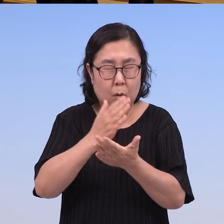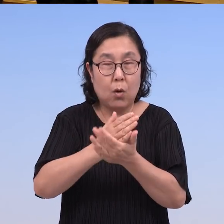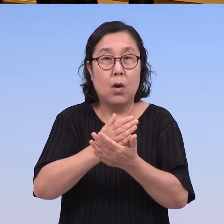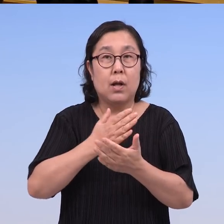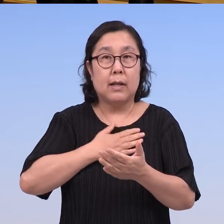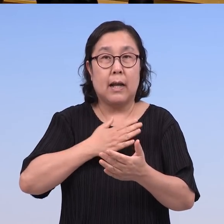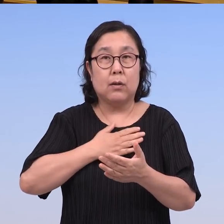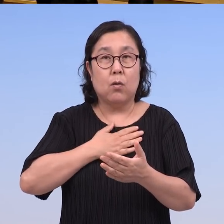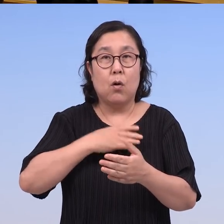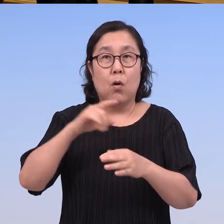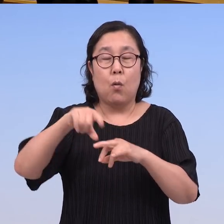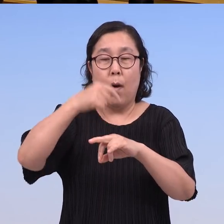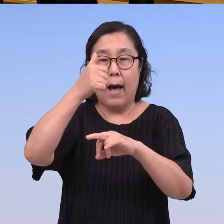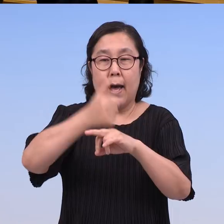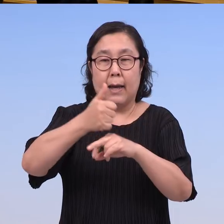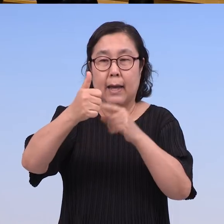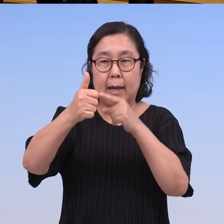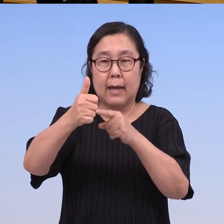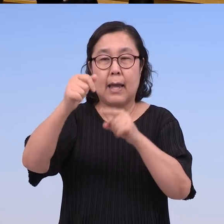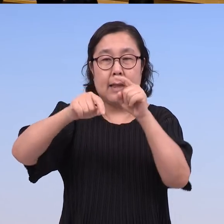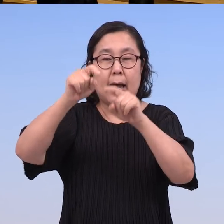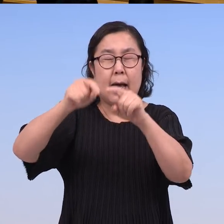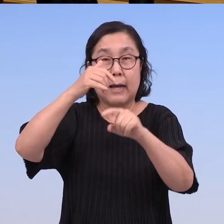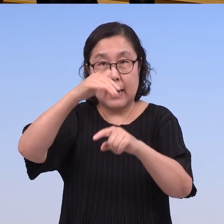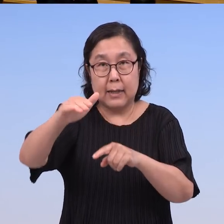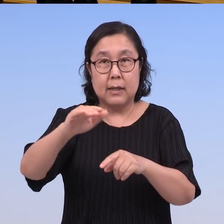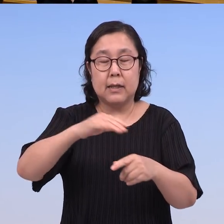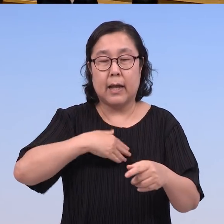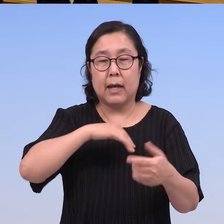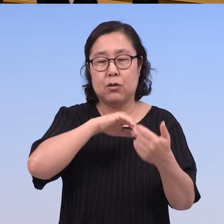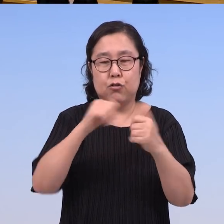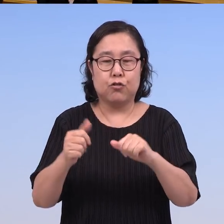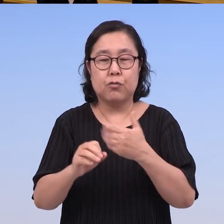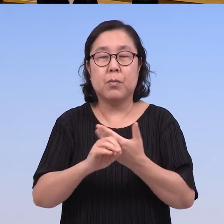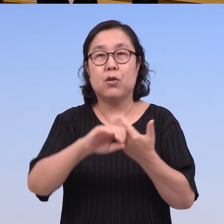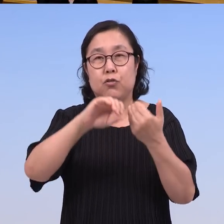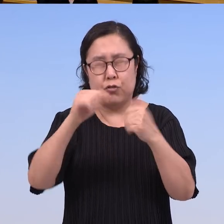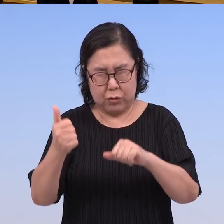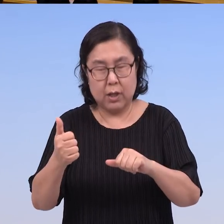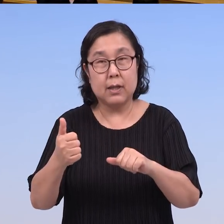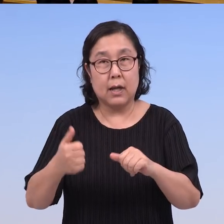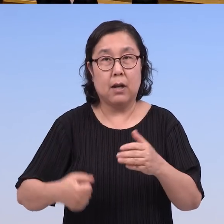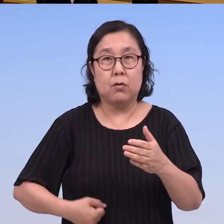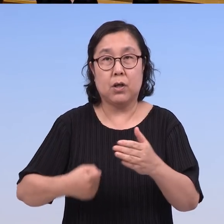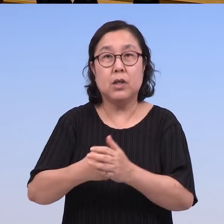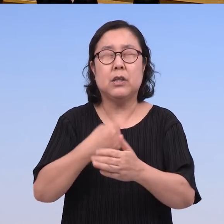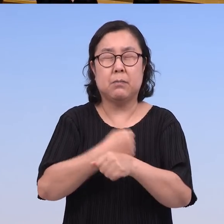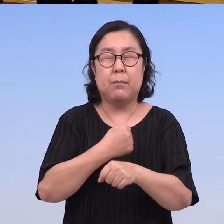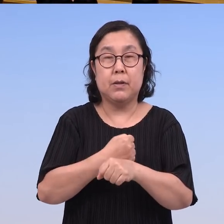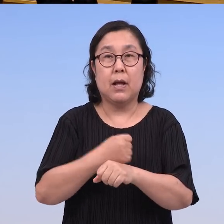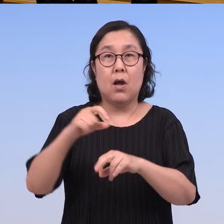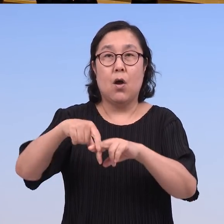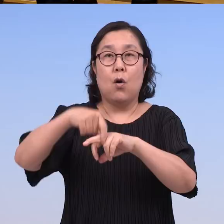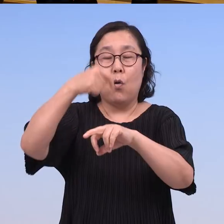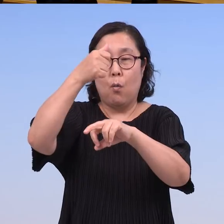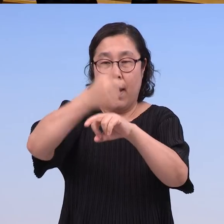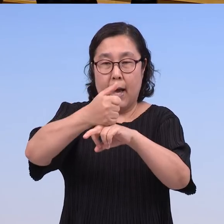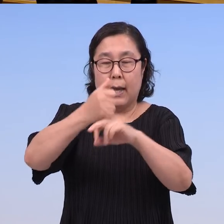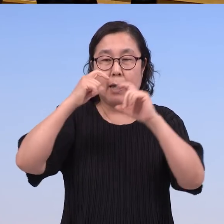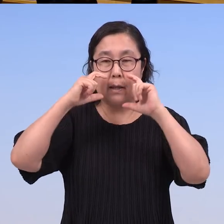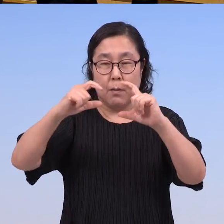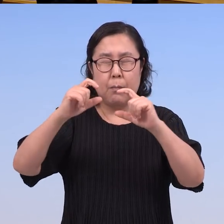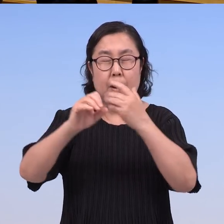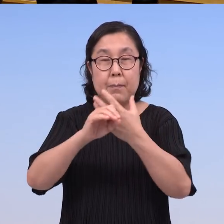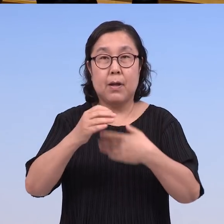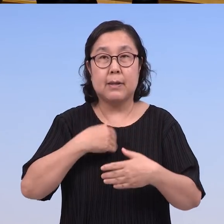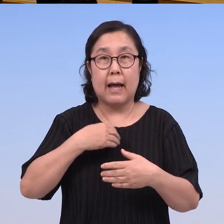후에 규례를 어기고 왕에게 나아가리니 죽으면 죽으리이다. 내가 이렇게 왕에게 선포하면 하나님이 반드시